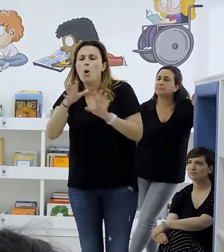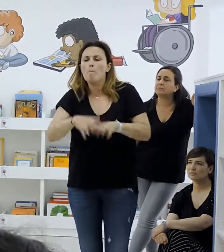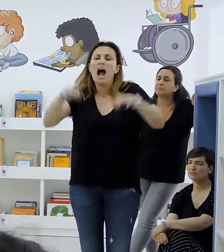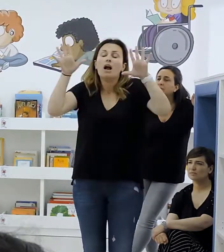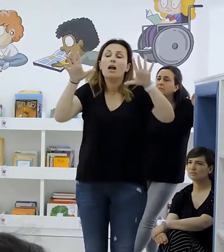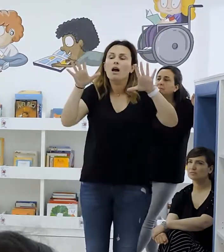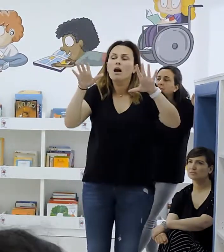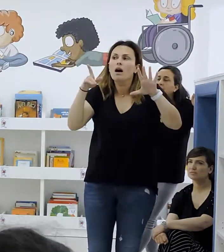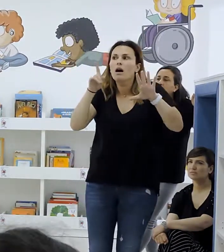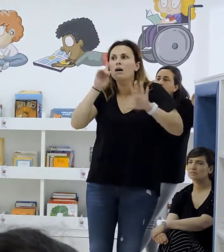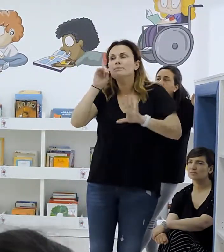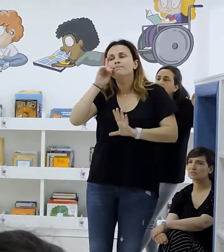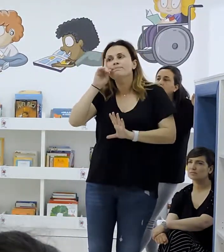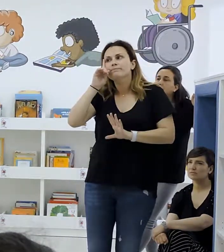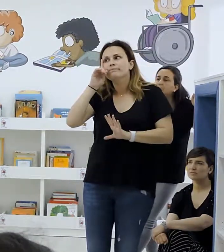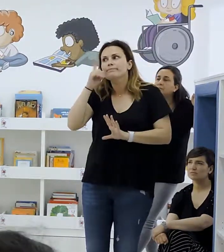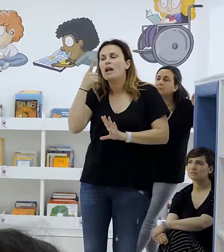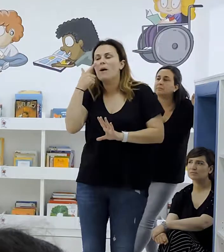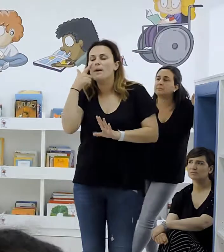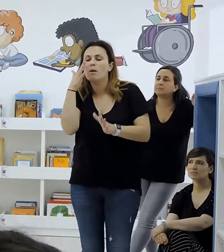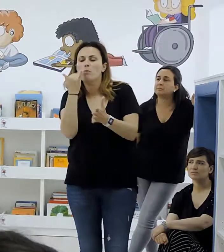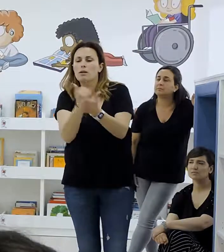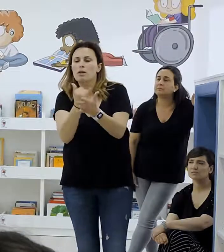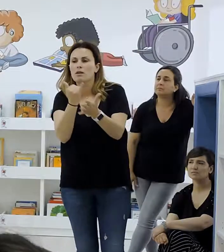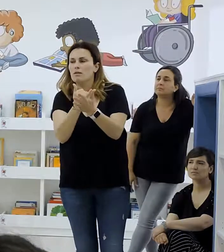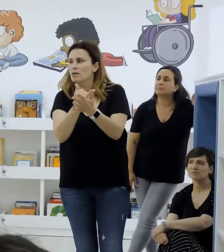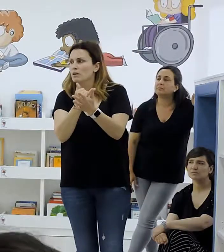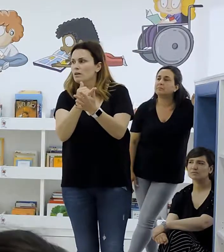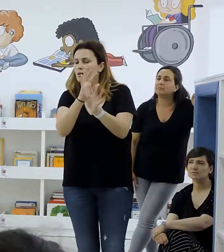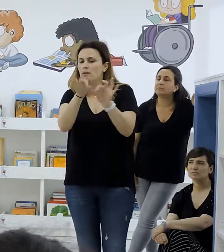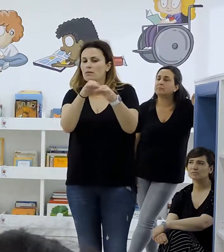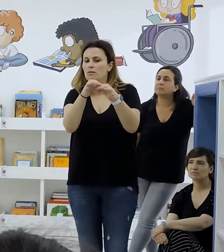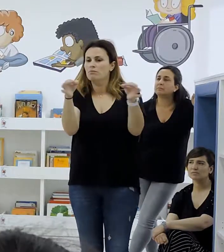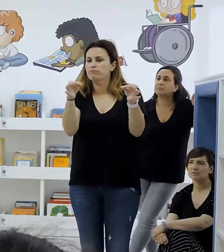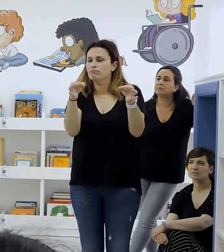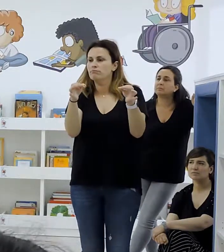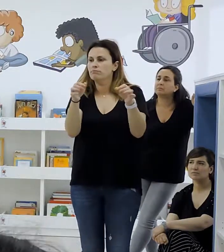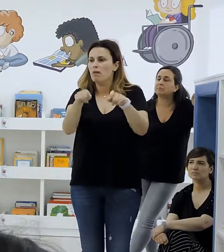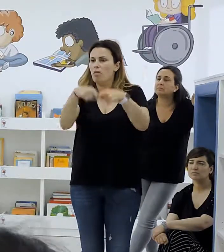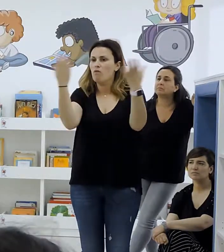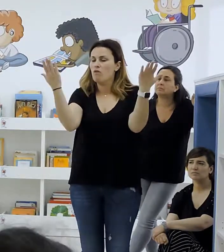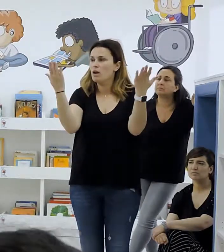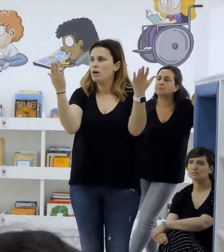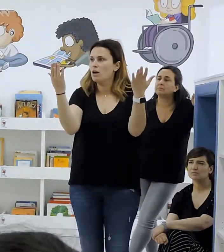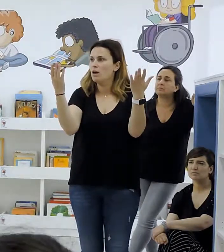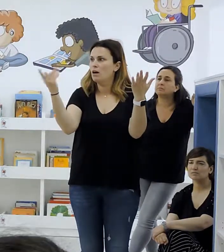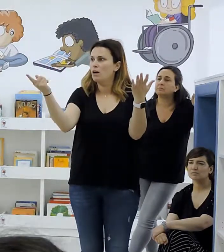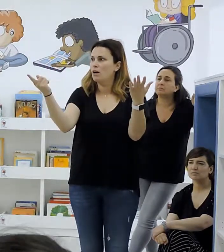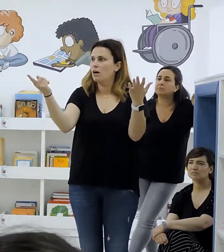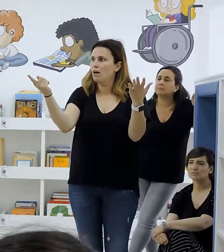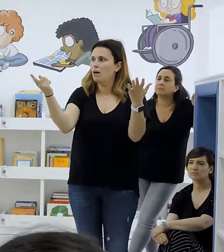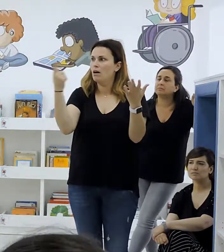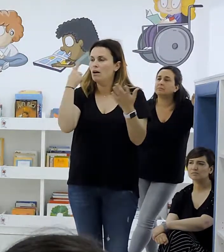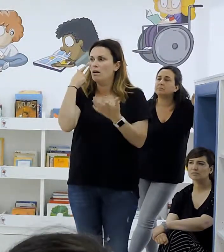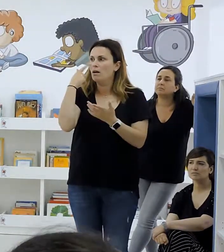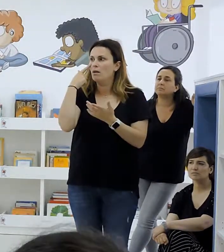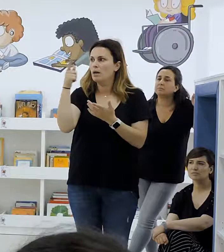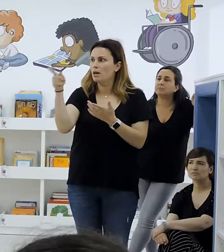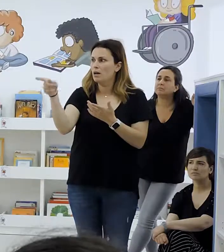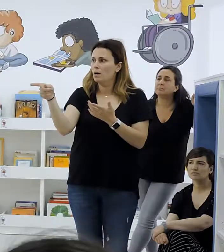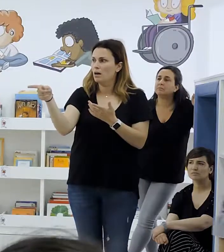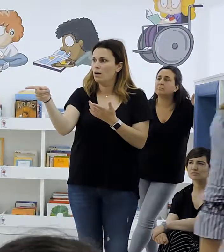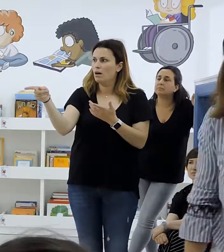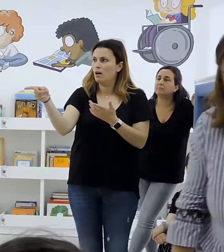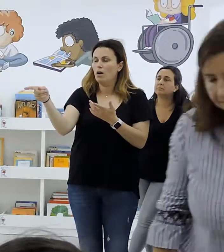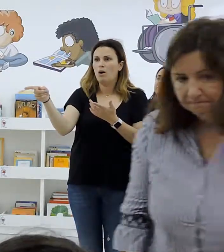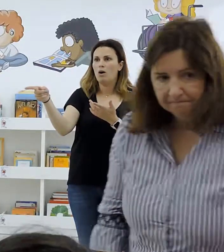real? Solo hay una manera de saberlo: deshacer el bucle, y así encontraremos, niños, increíble, la prueba de